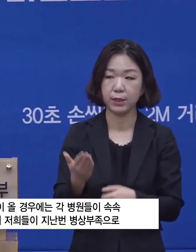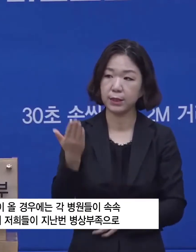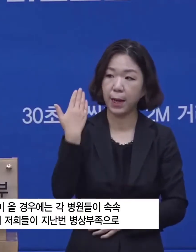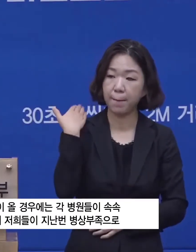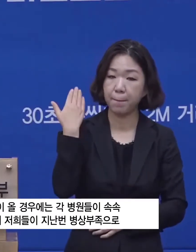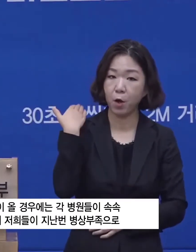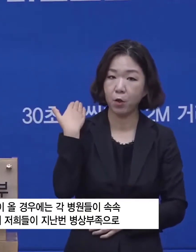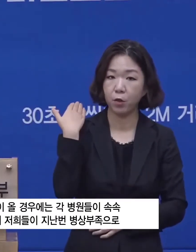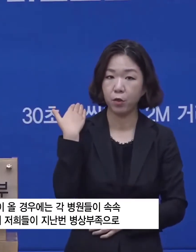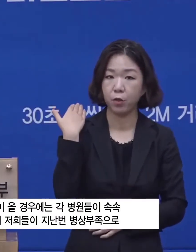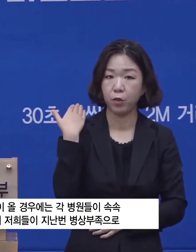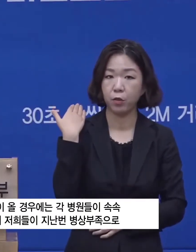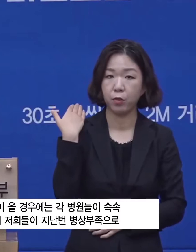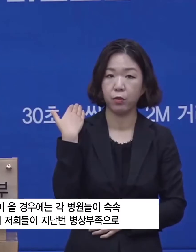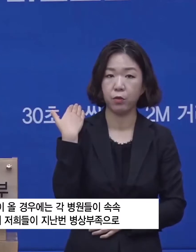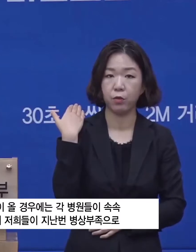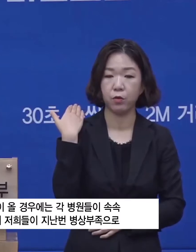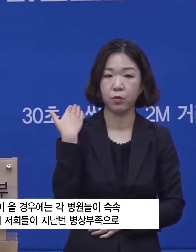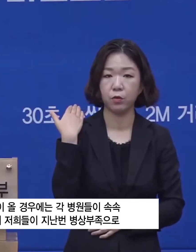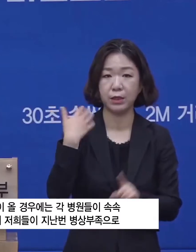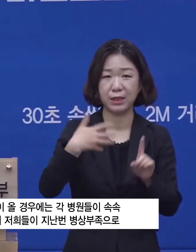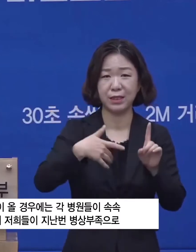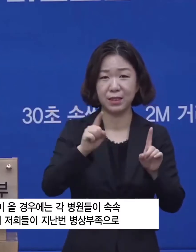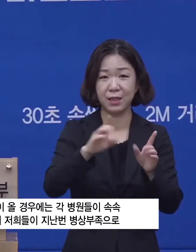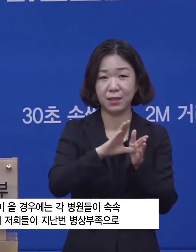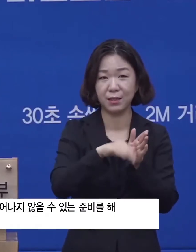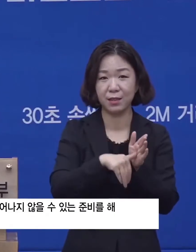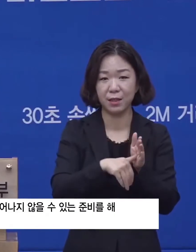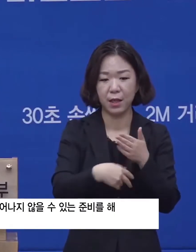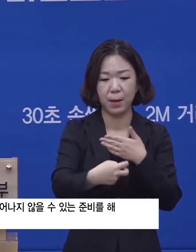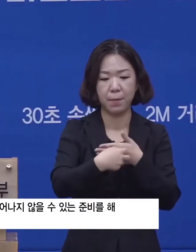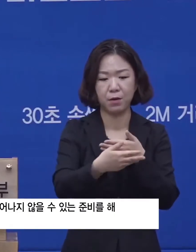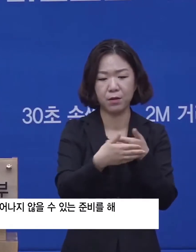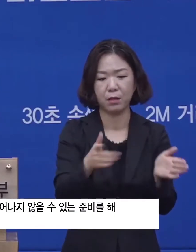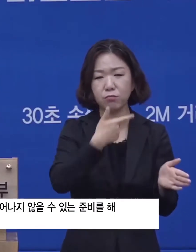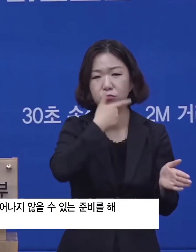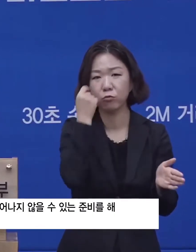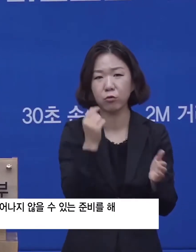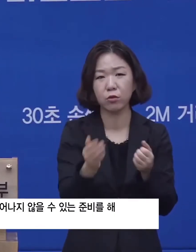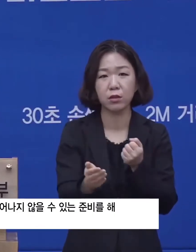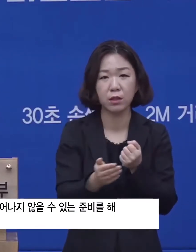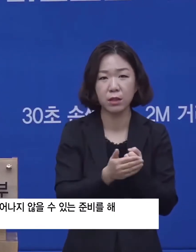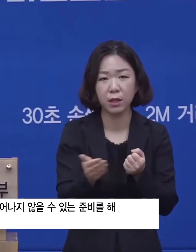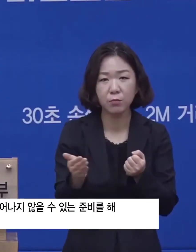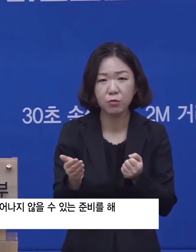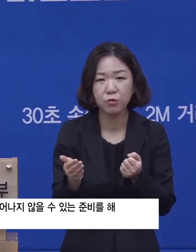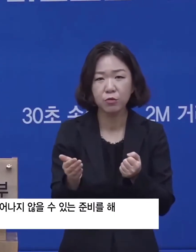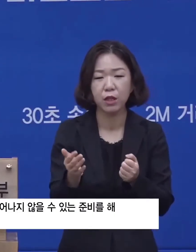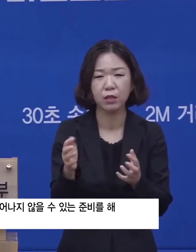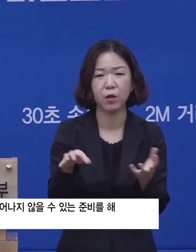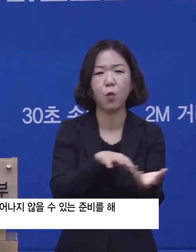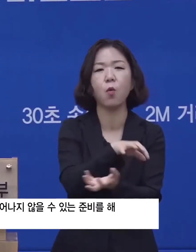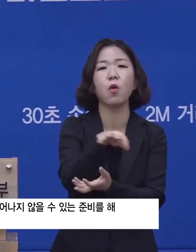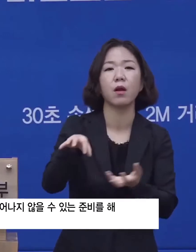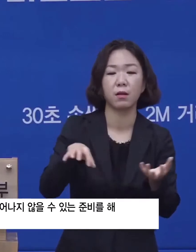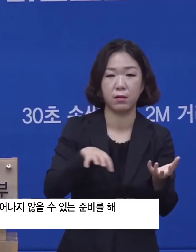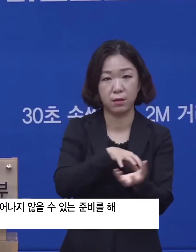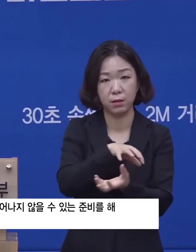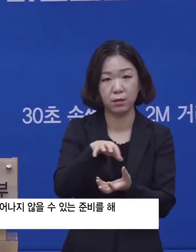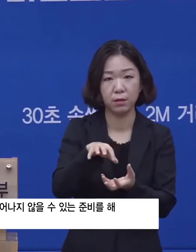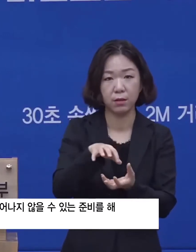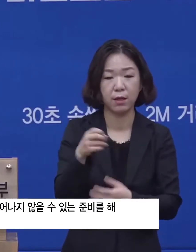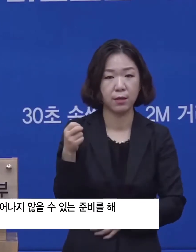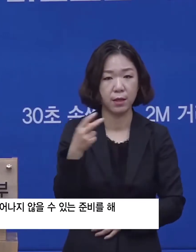지난번 우리가 병상 부족으로 인해서 겪었던 아픔과 혼란 부분들은